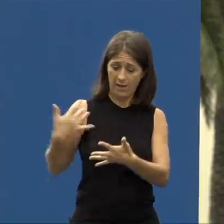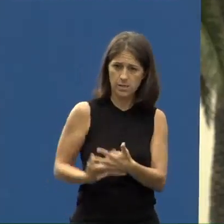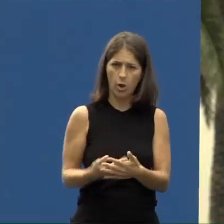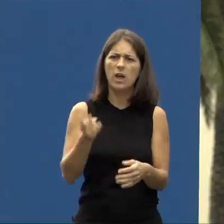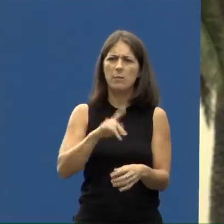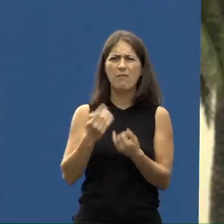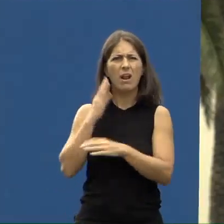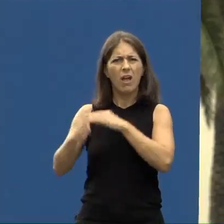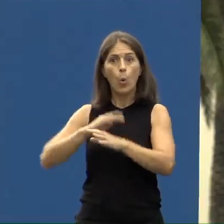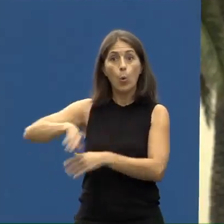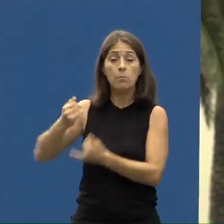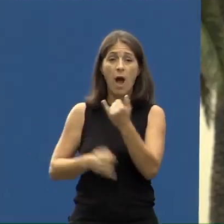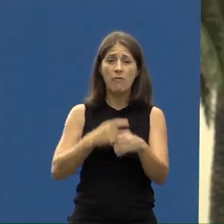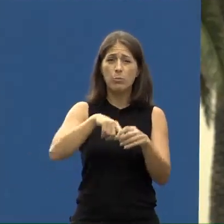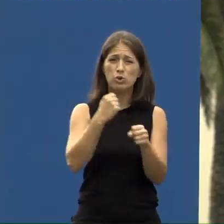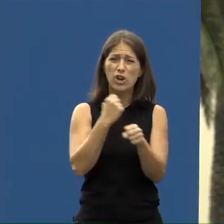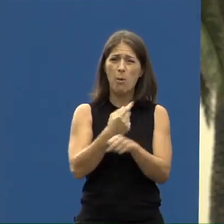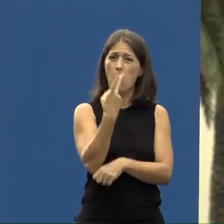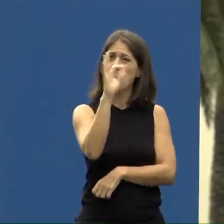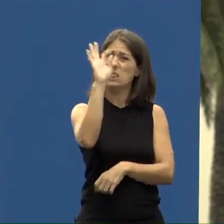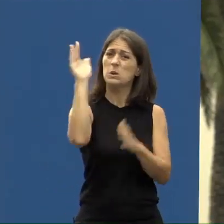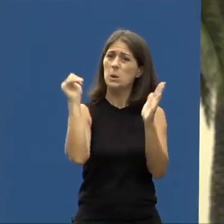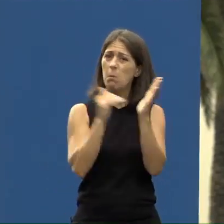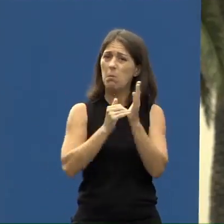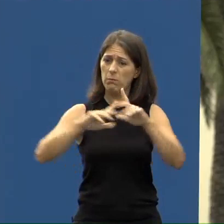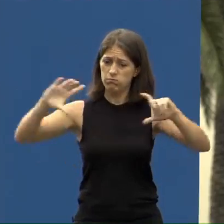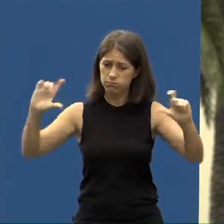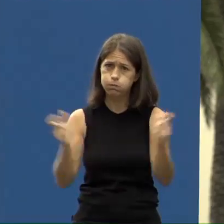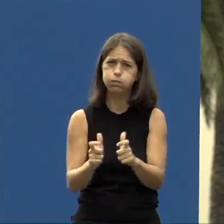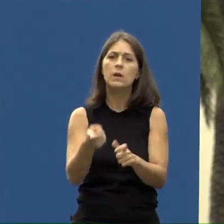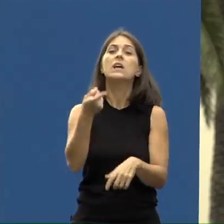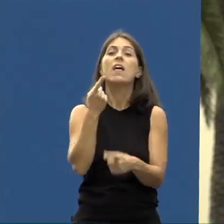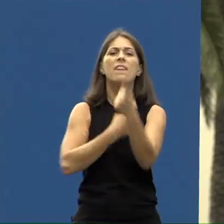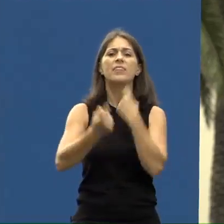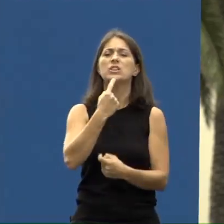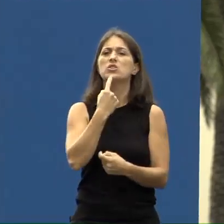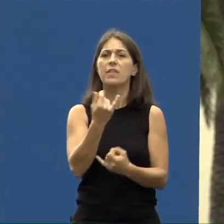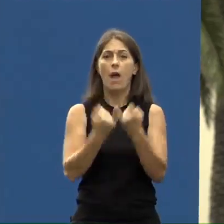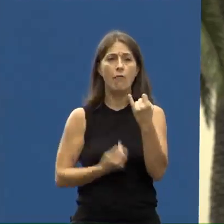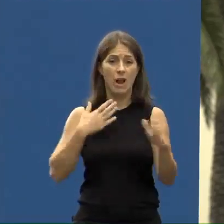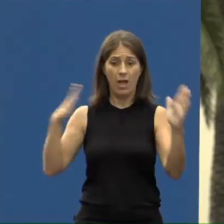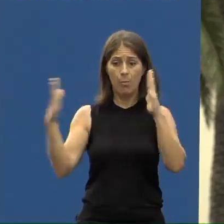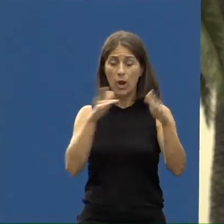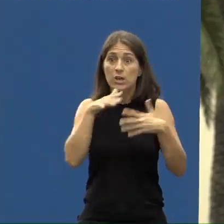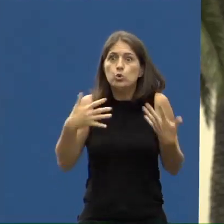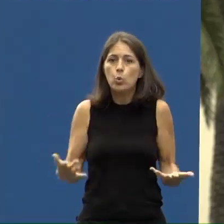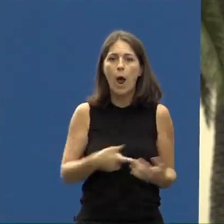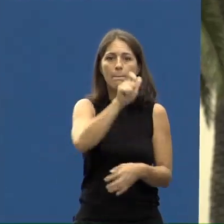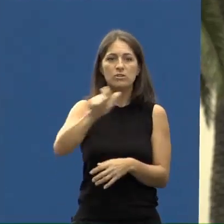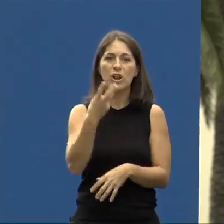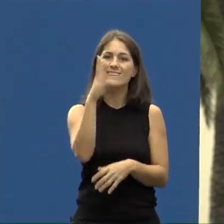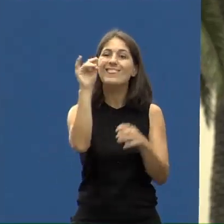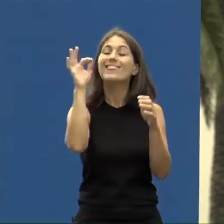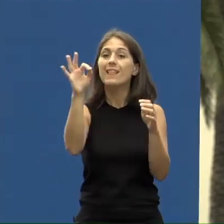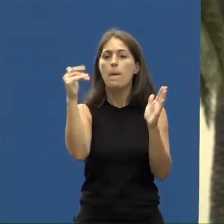legislatura se perderon máis de 20.000 postos de traballo. Os datos din que neste período hai máis de 30.000 persoas